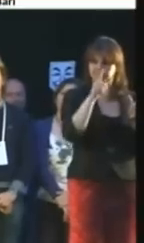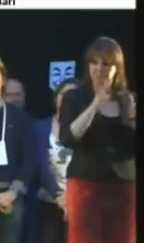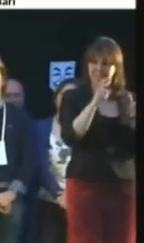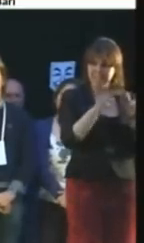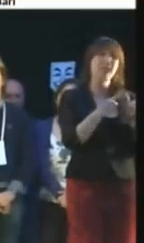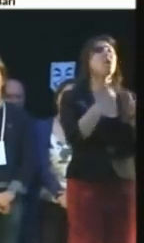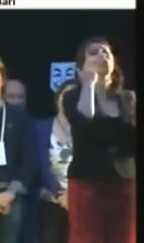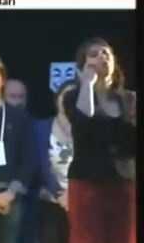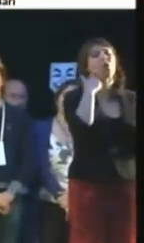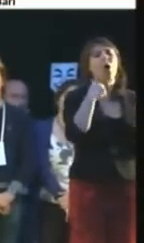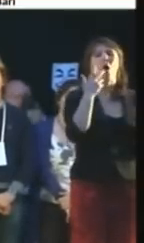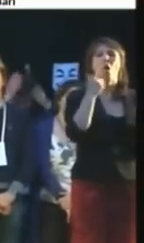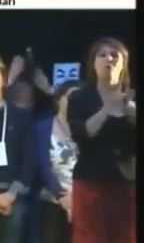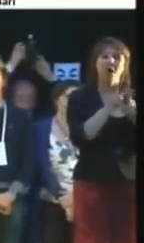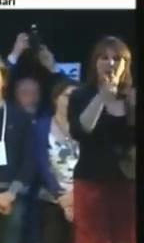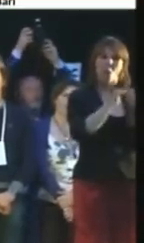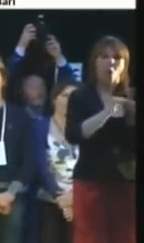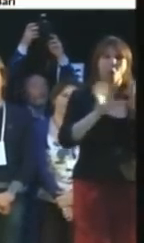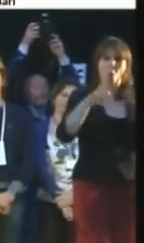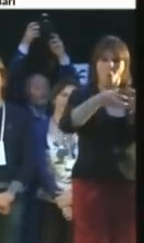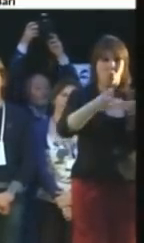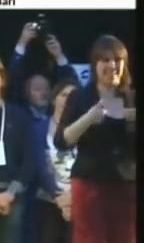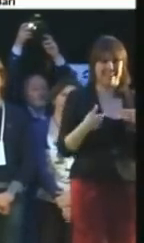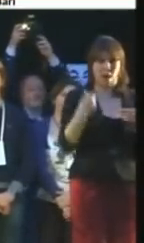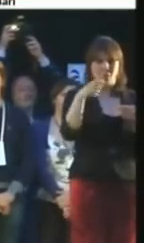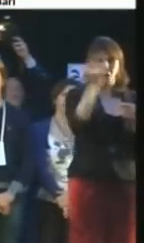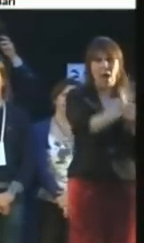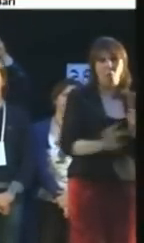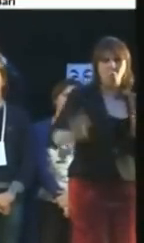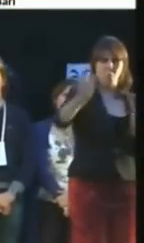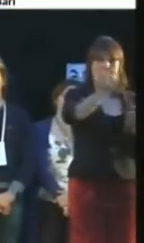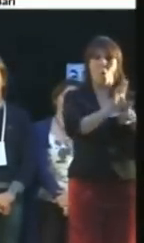debito, dobbiamo diventare una comunità. Perché